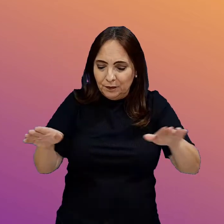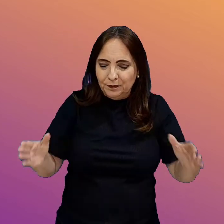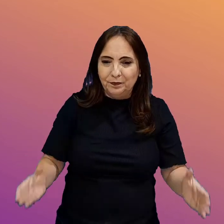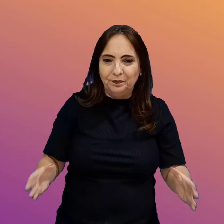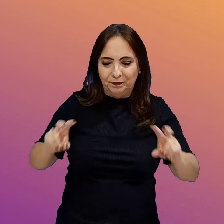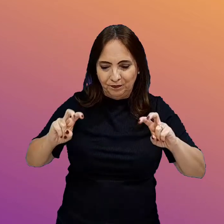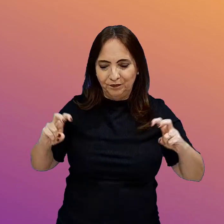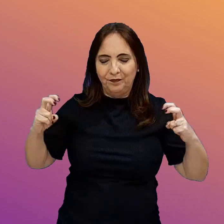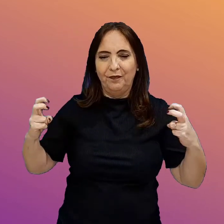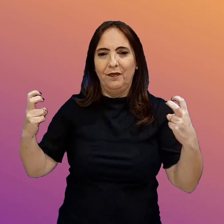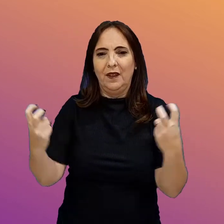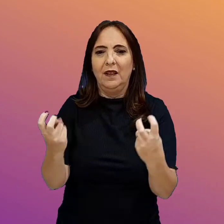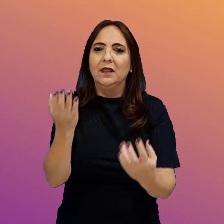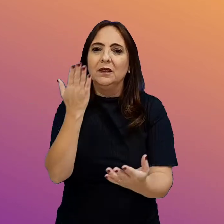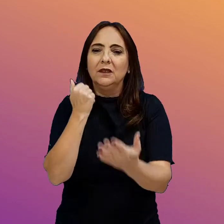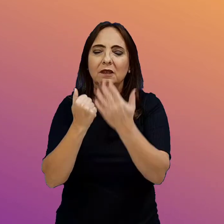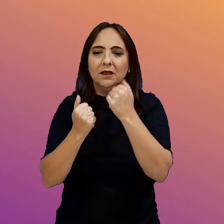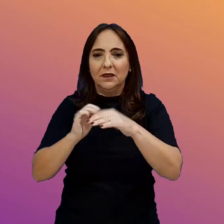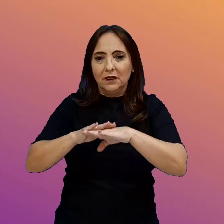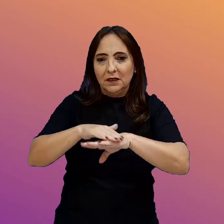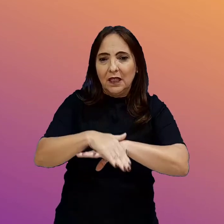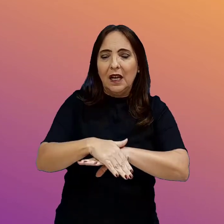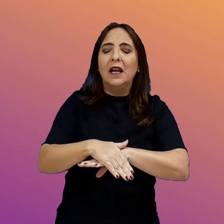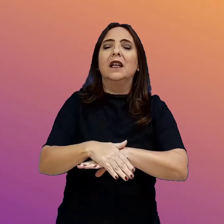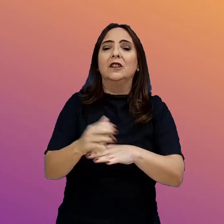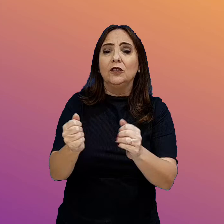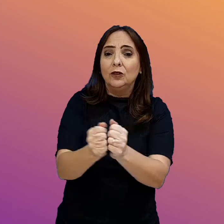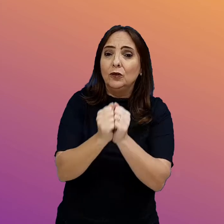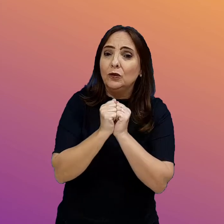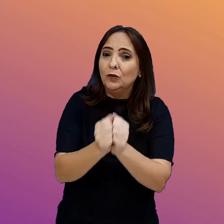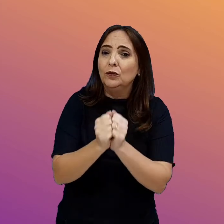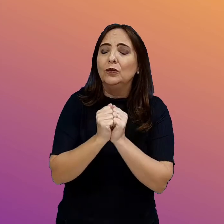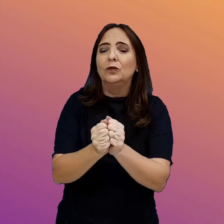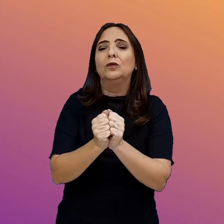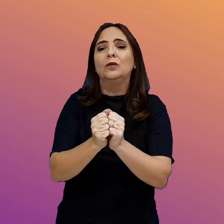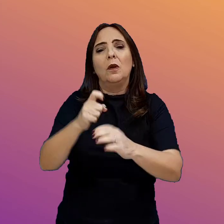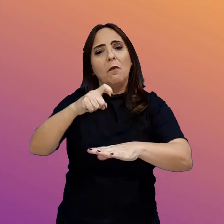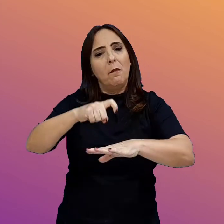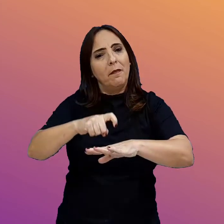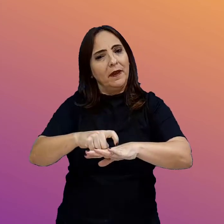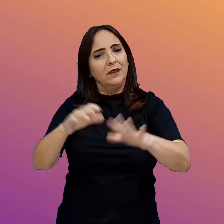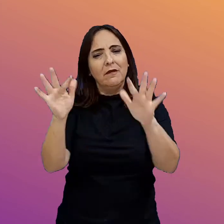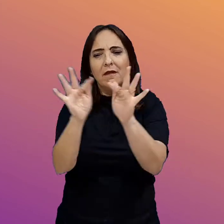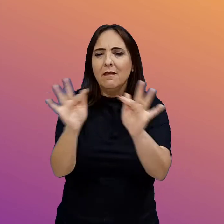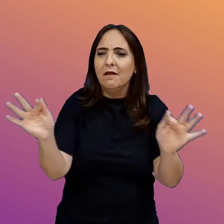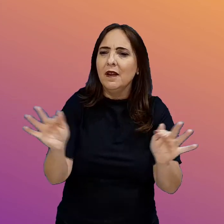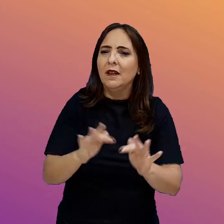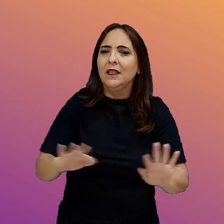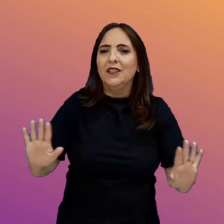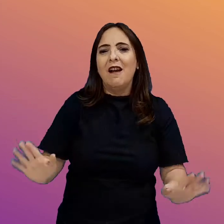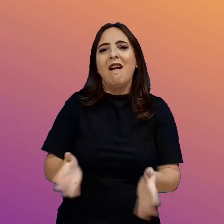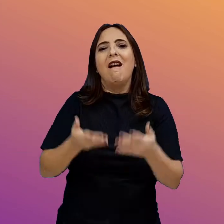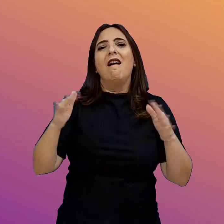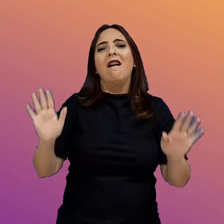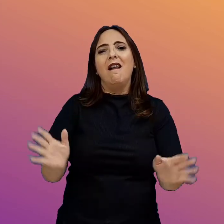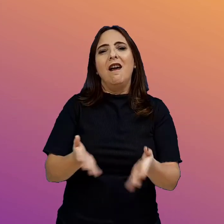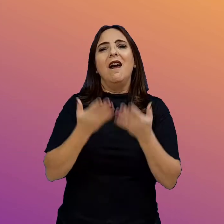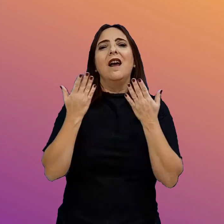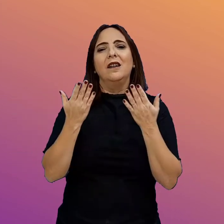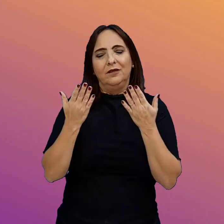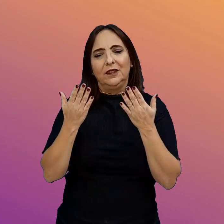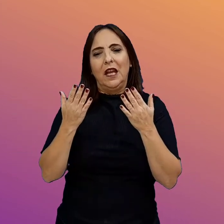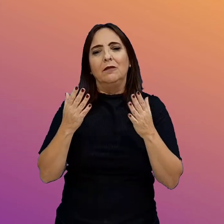né, de comermos juntos, é um momento em que a gente está descontraído. Então, assim, a receptividade,